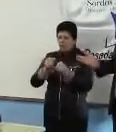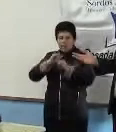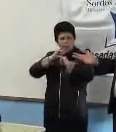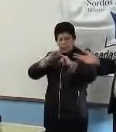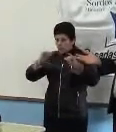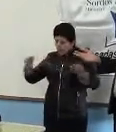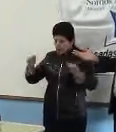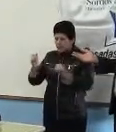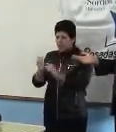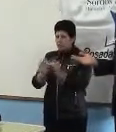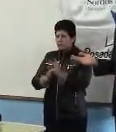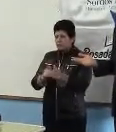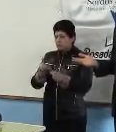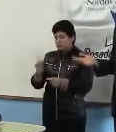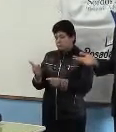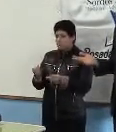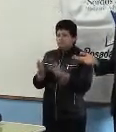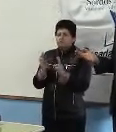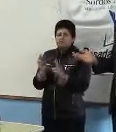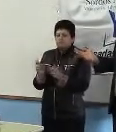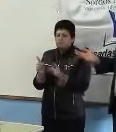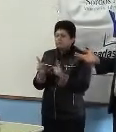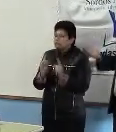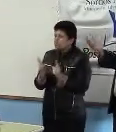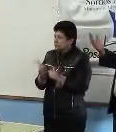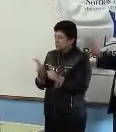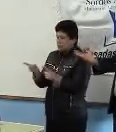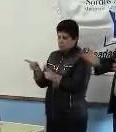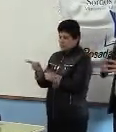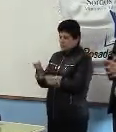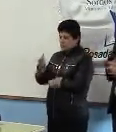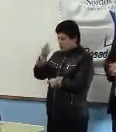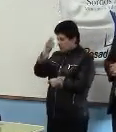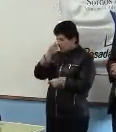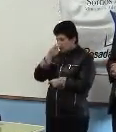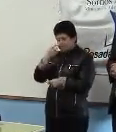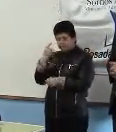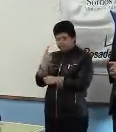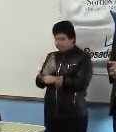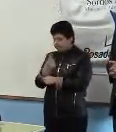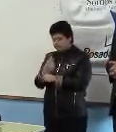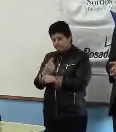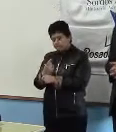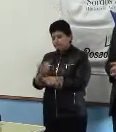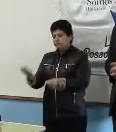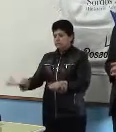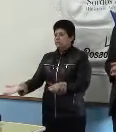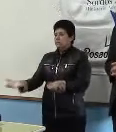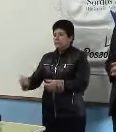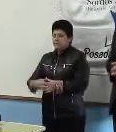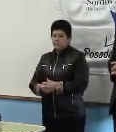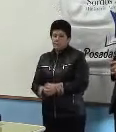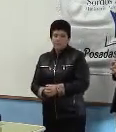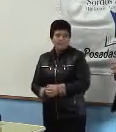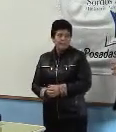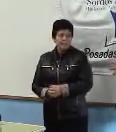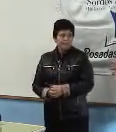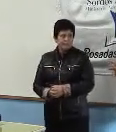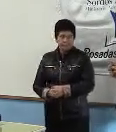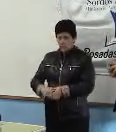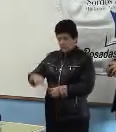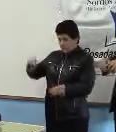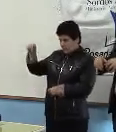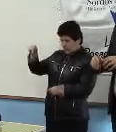¿Quién mejor, maestro, que alguien que nos ve y nos cuente cómo llevarle este evangelio?